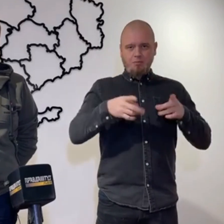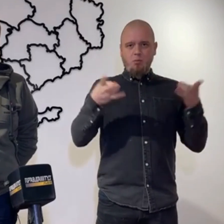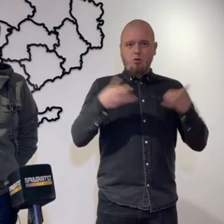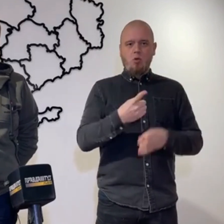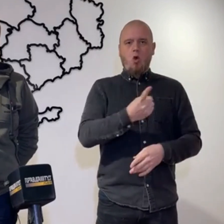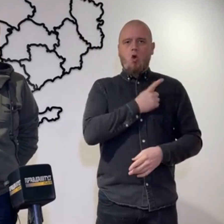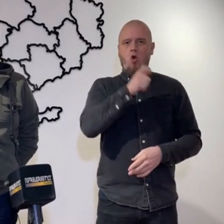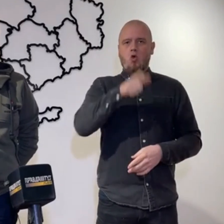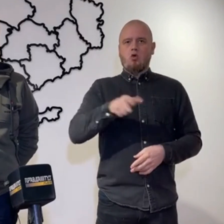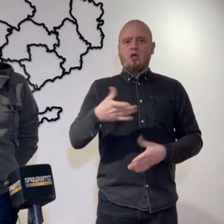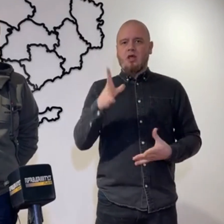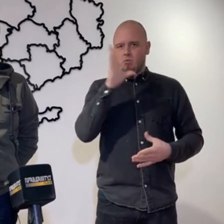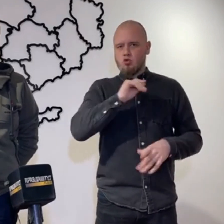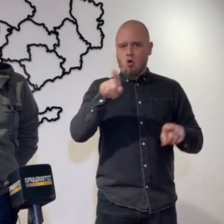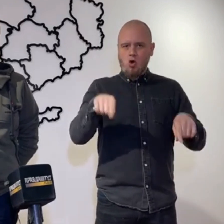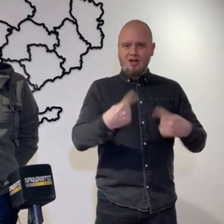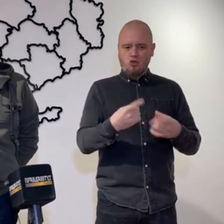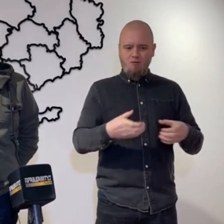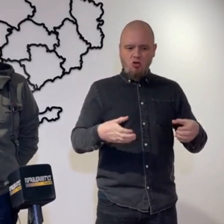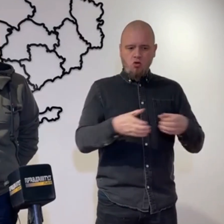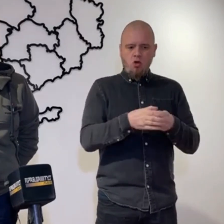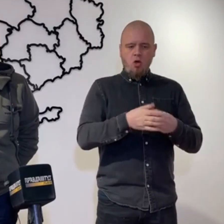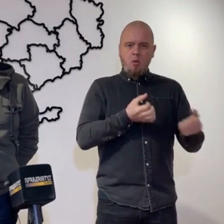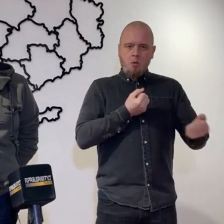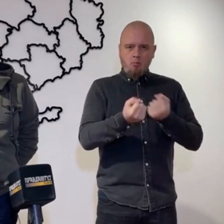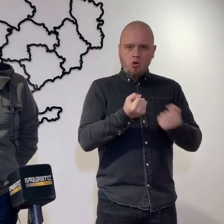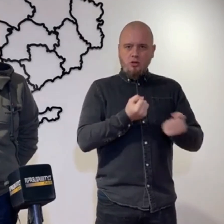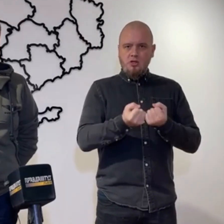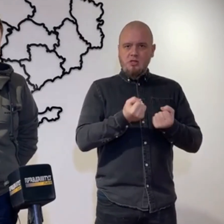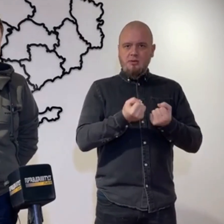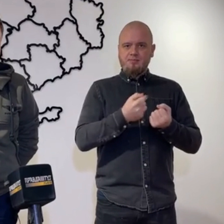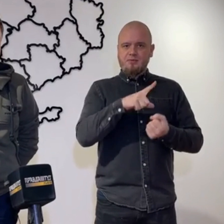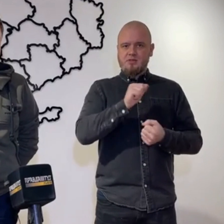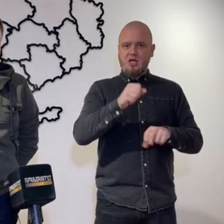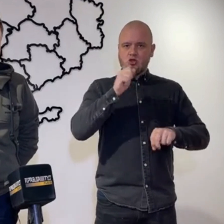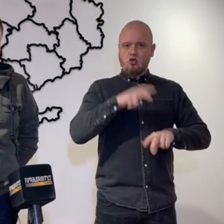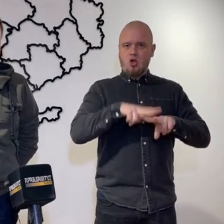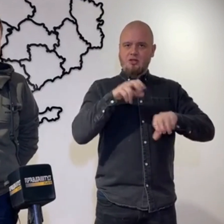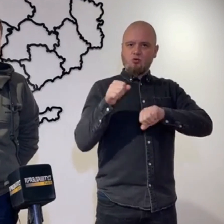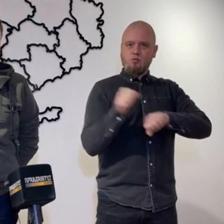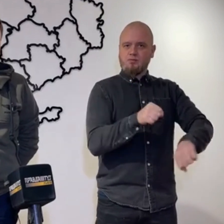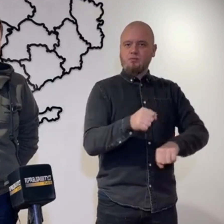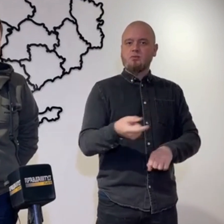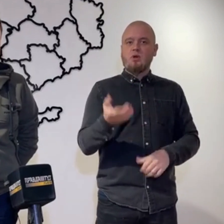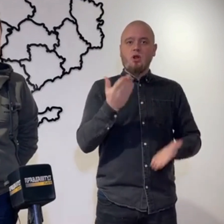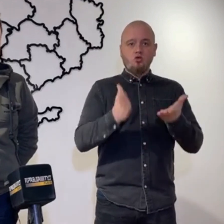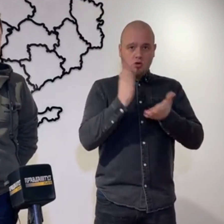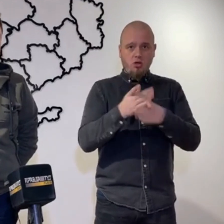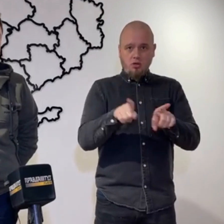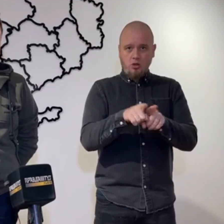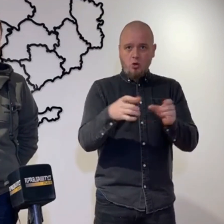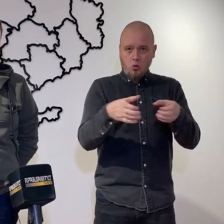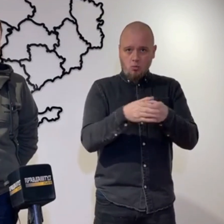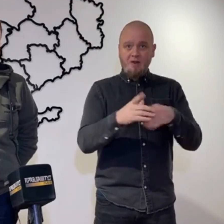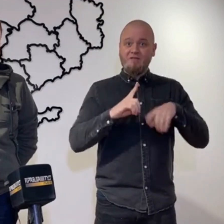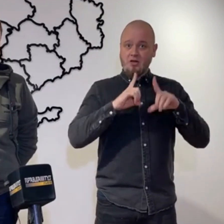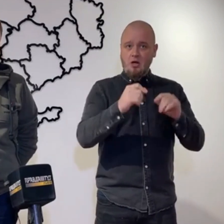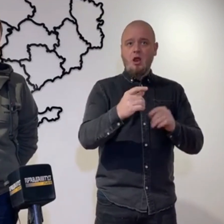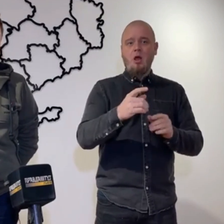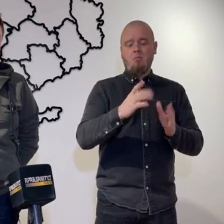які можуть організовано боротися за столицю. Тому, якщо є такі групи, виїжджають,